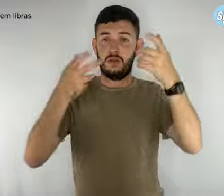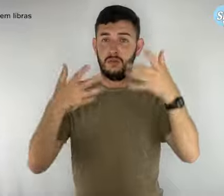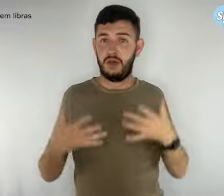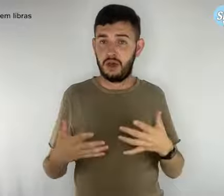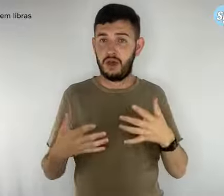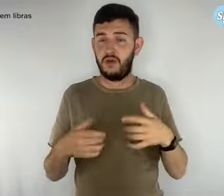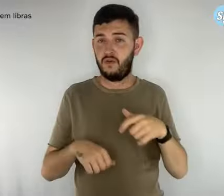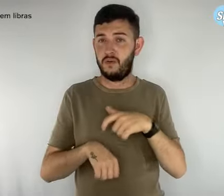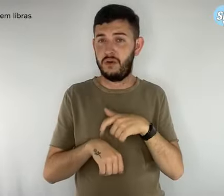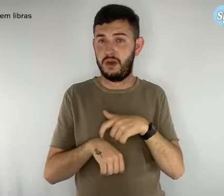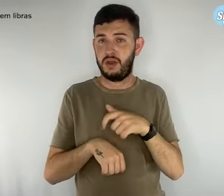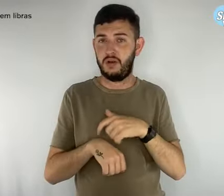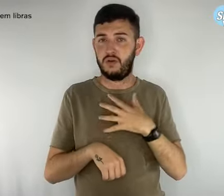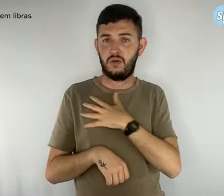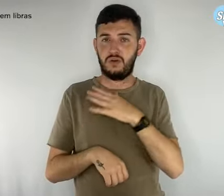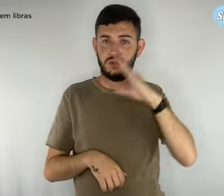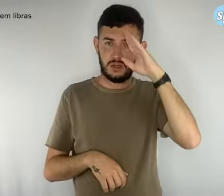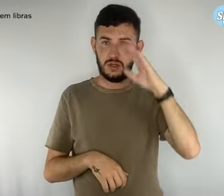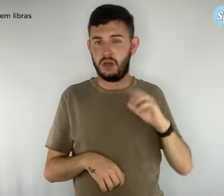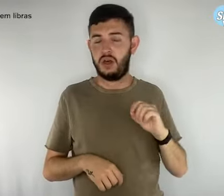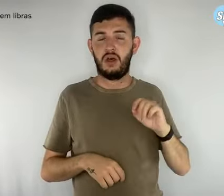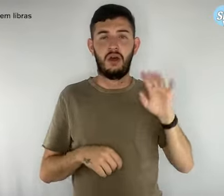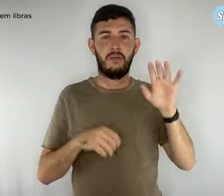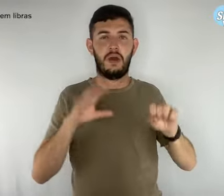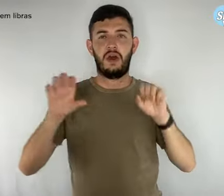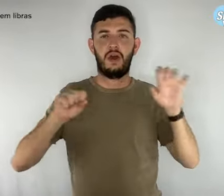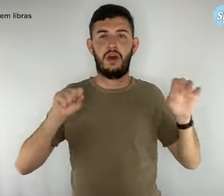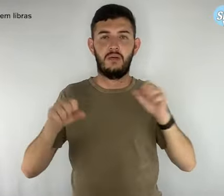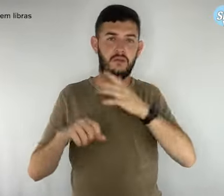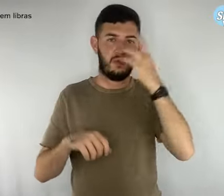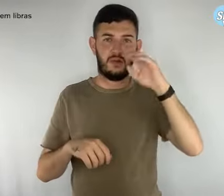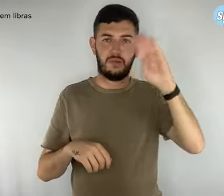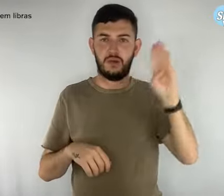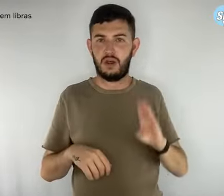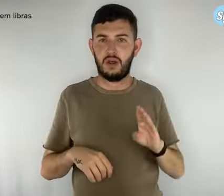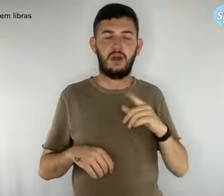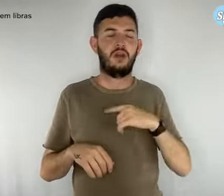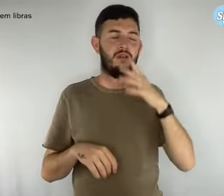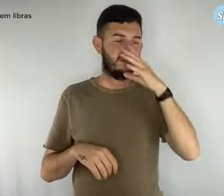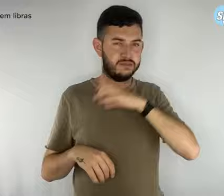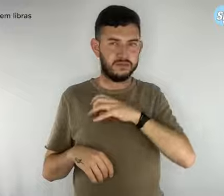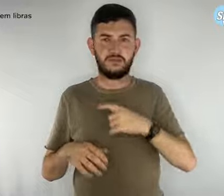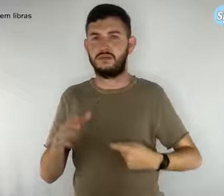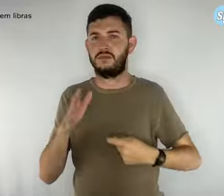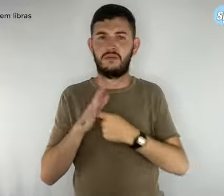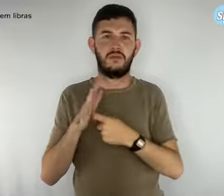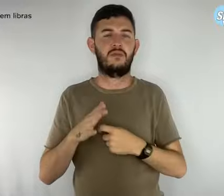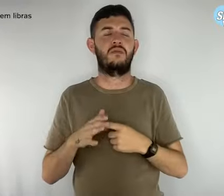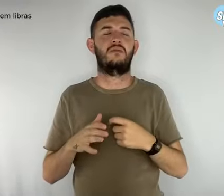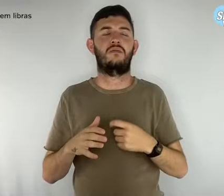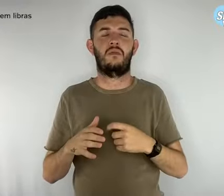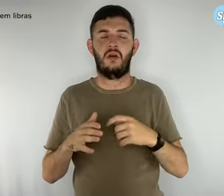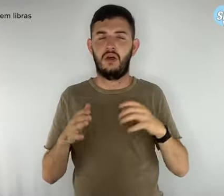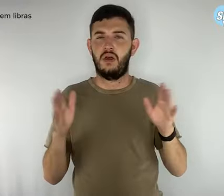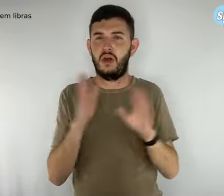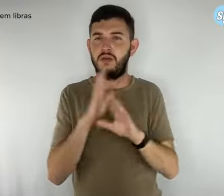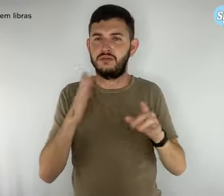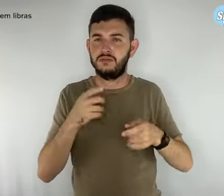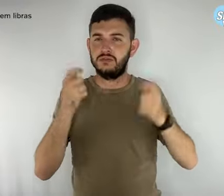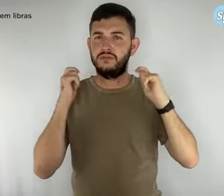com milhares de brasileiros que resistiram e denunciaram a falcatrua. Além disso, o